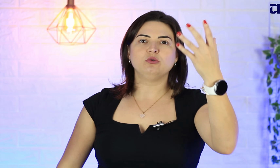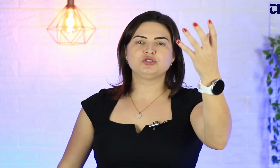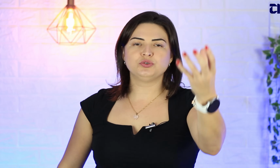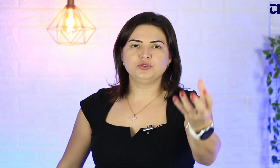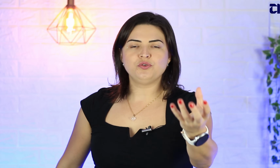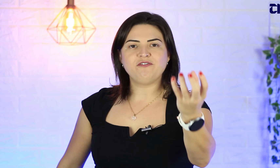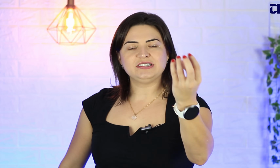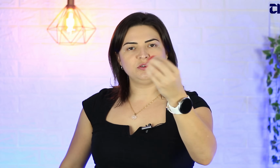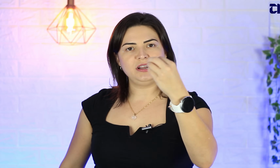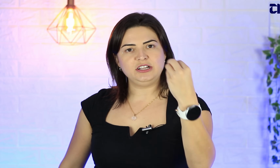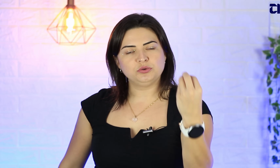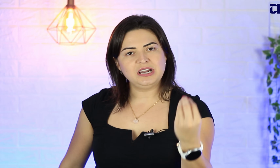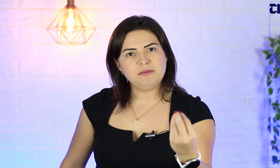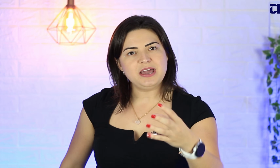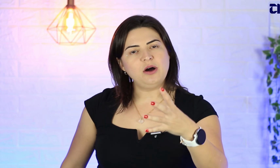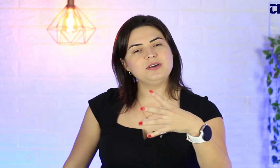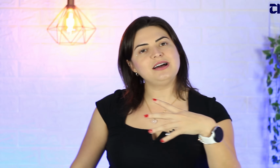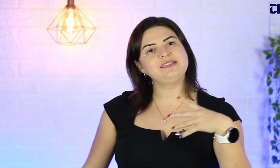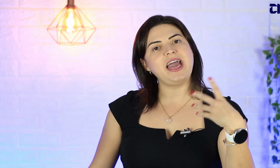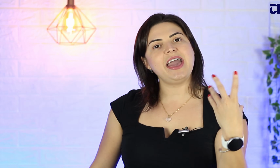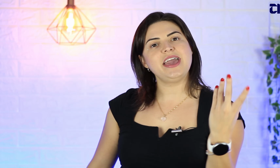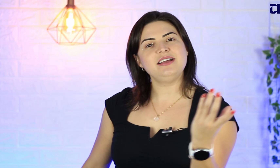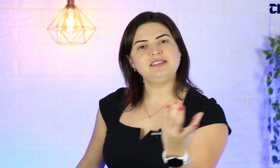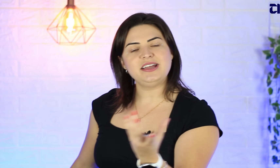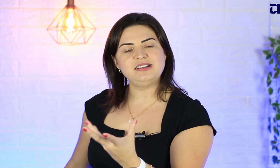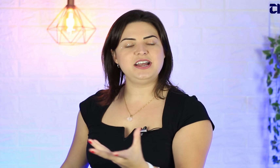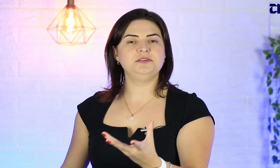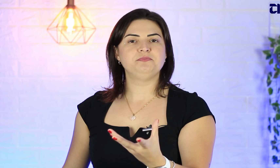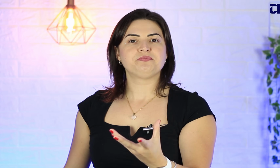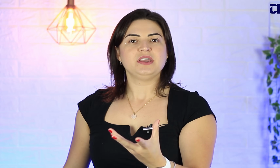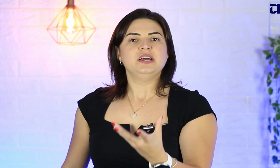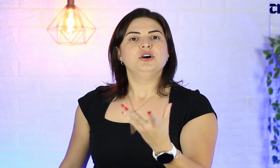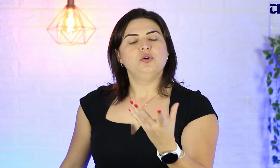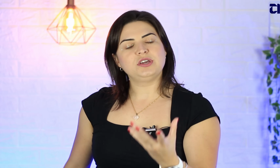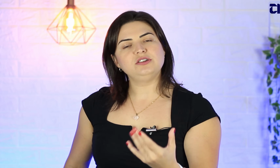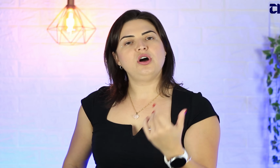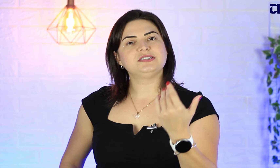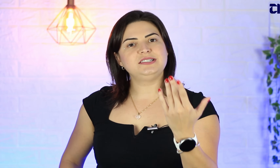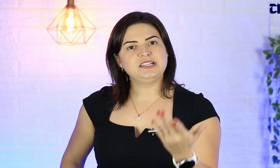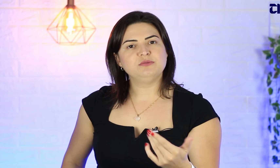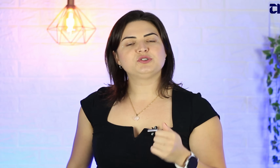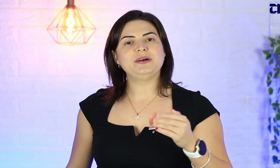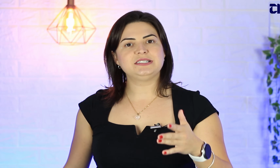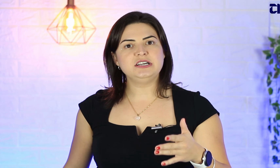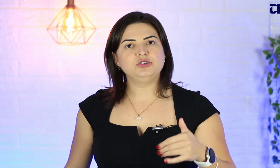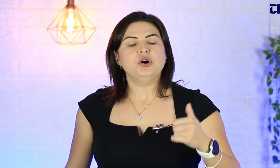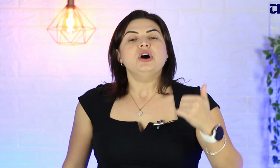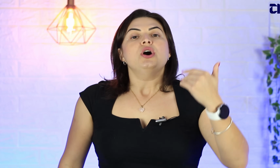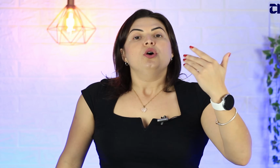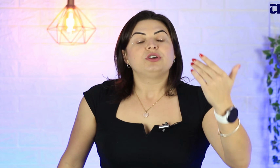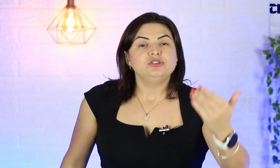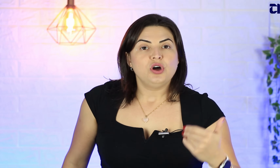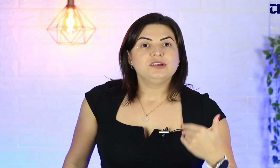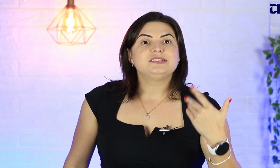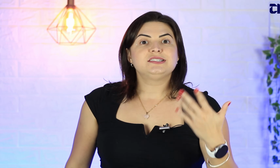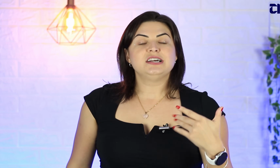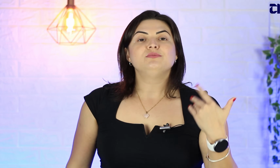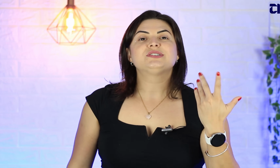o surdo a fazer uma leitura labial e até entender o que nós estamos passando. O que nós estamos